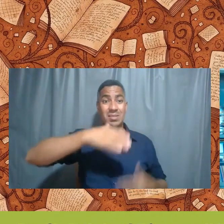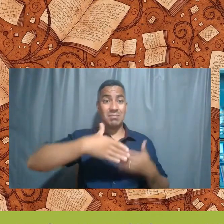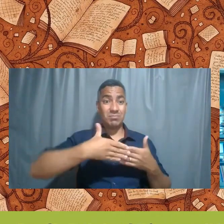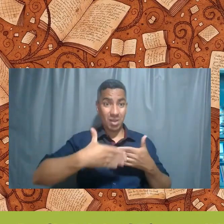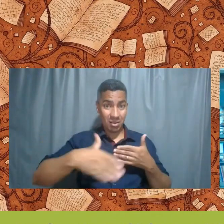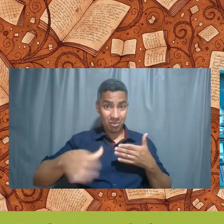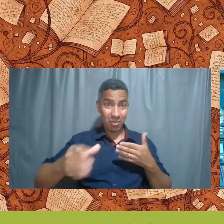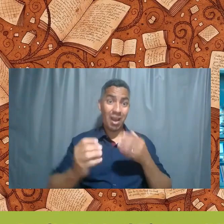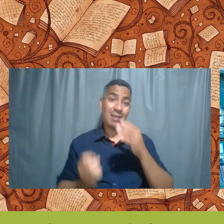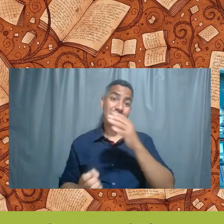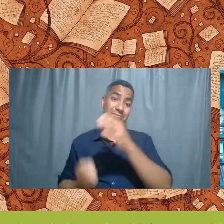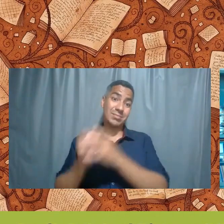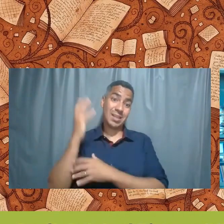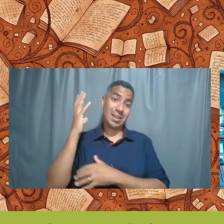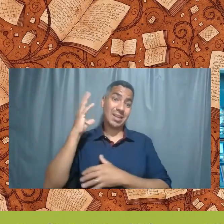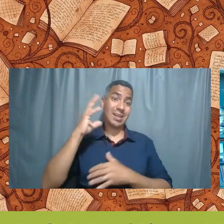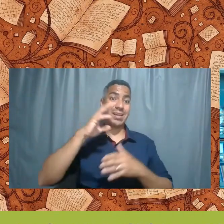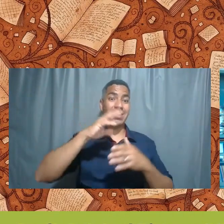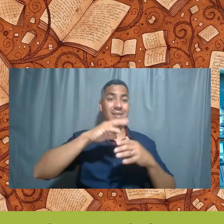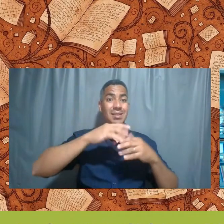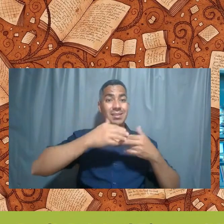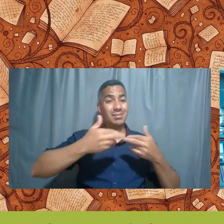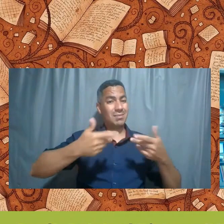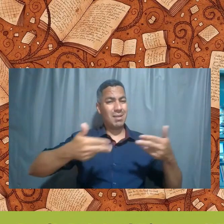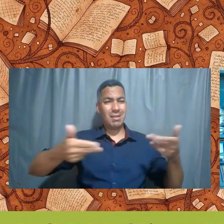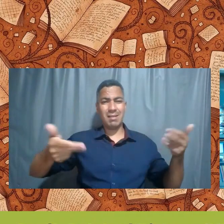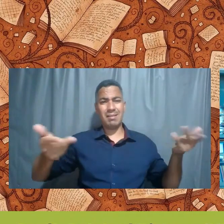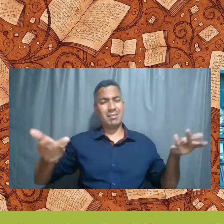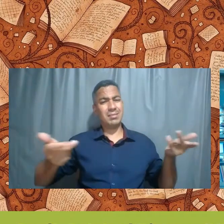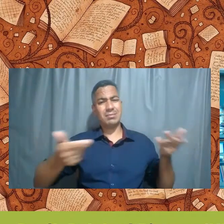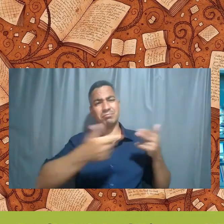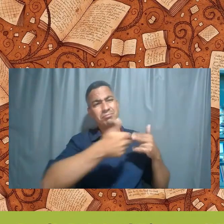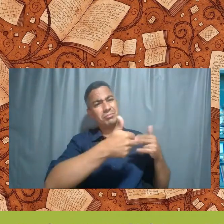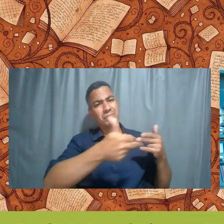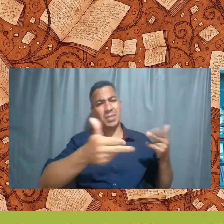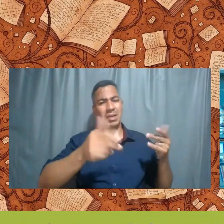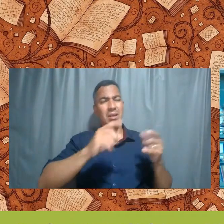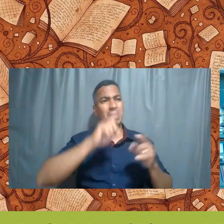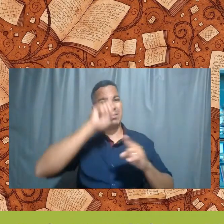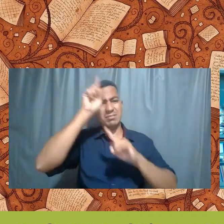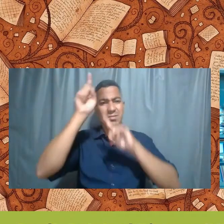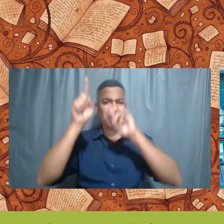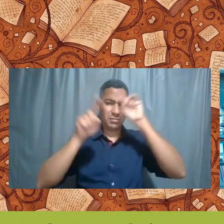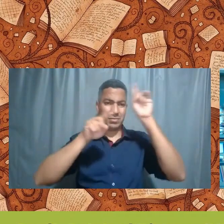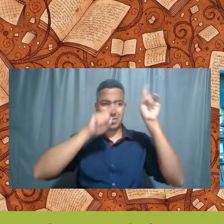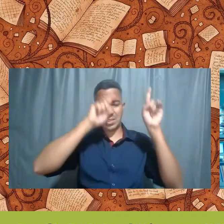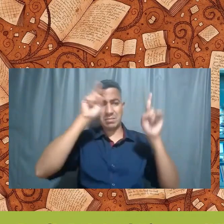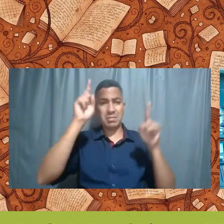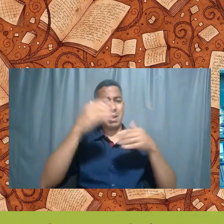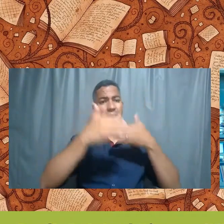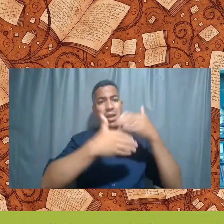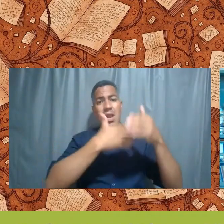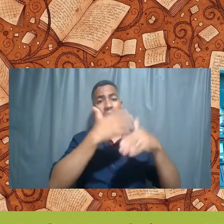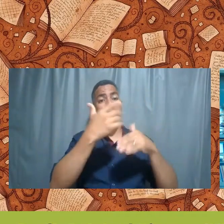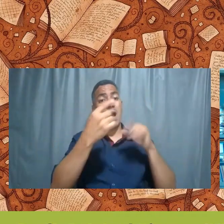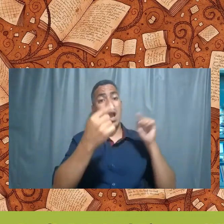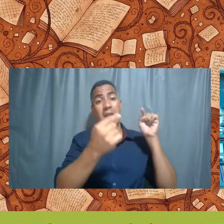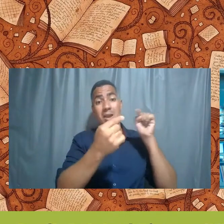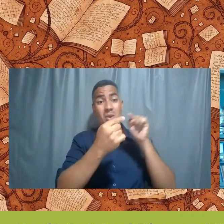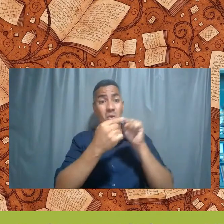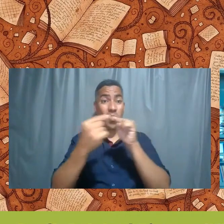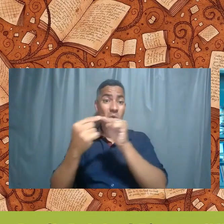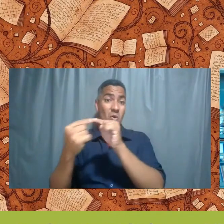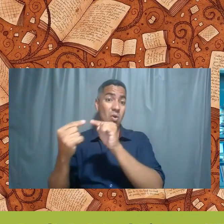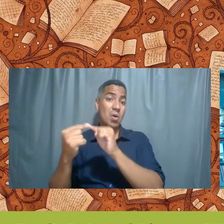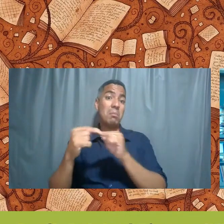categorias psicopatológicas que vão ser conectadas ao direito penal, né, ao campo